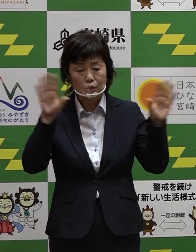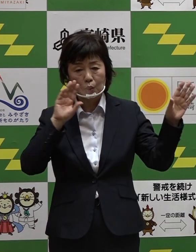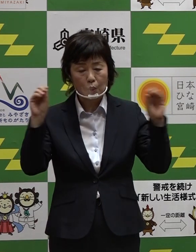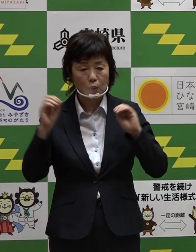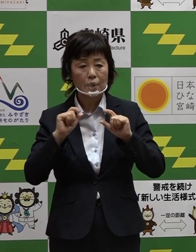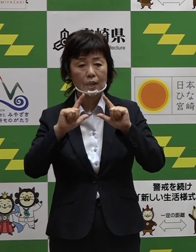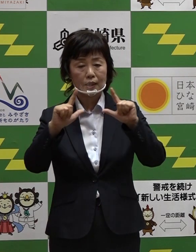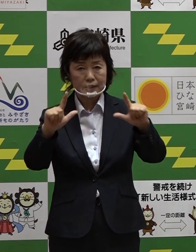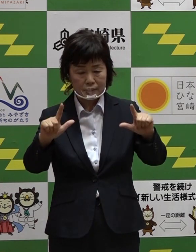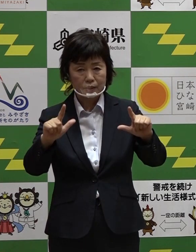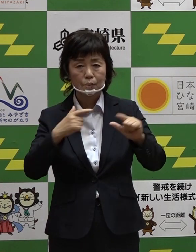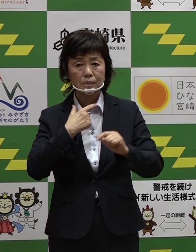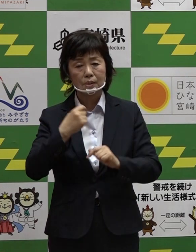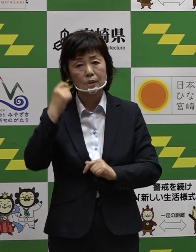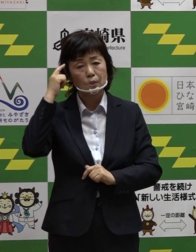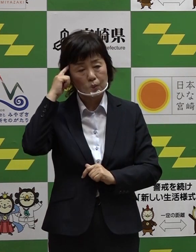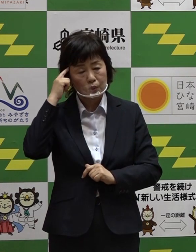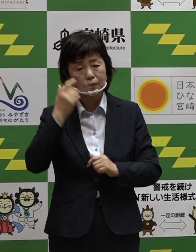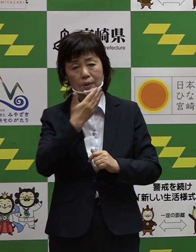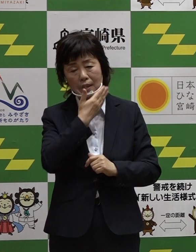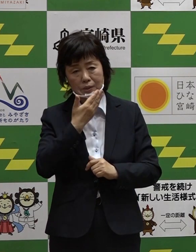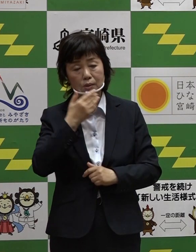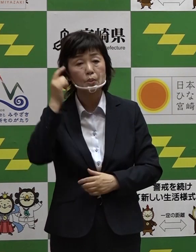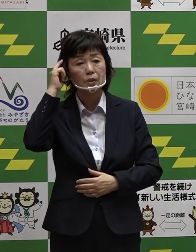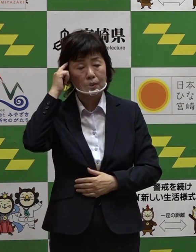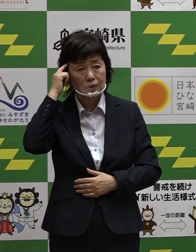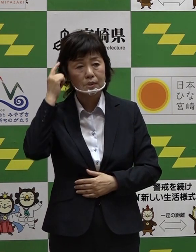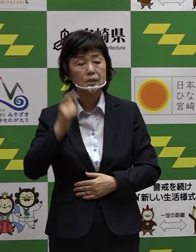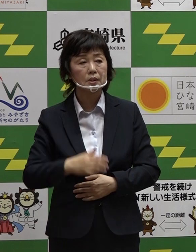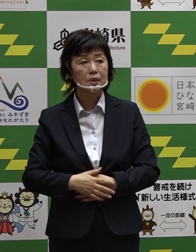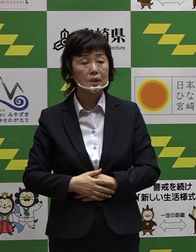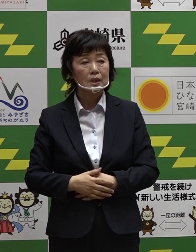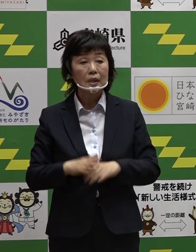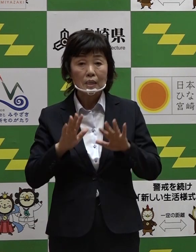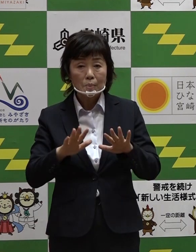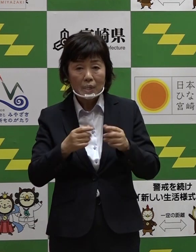ですね、打っていくということは非常に重要だというふうに思っております。